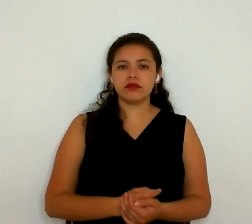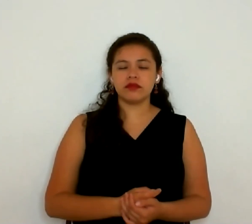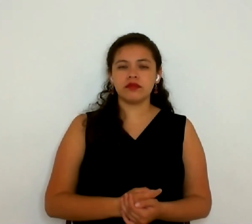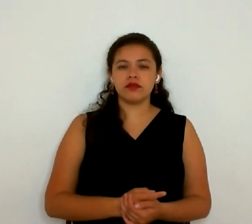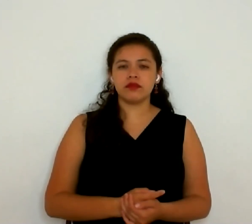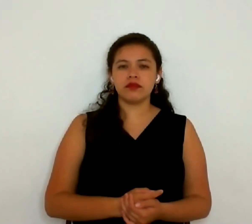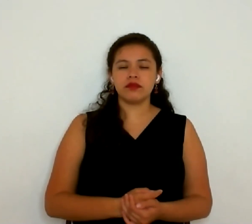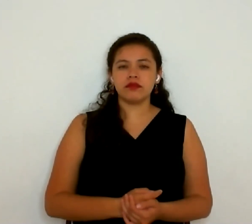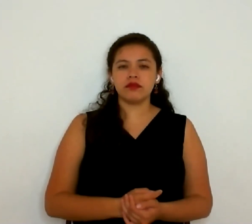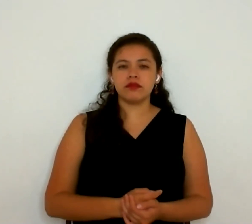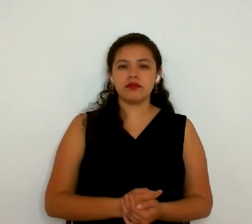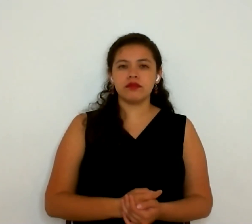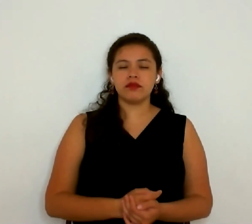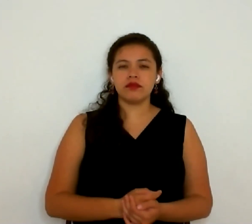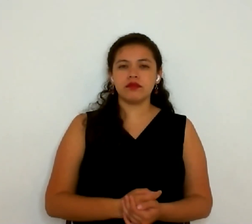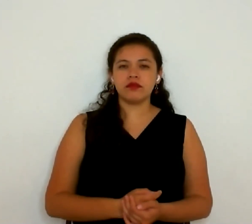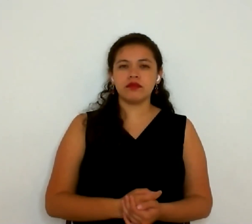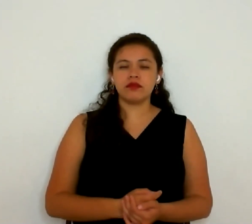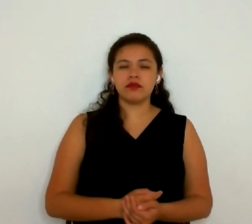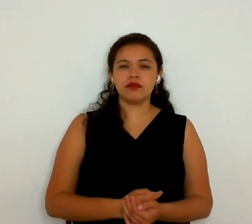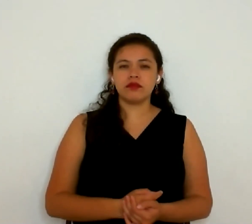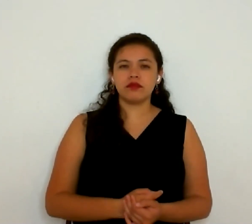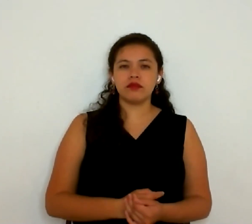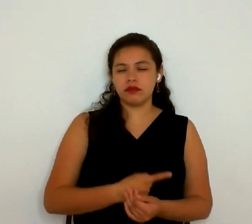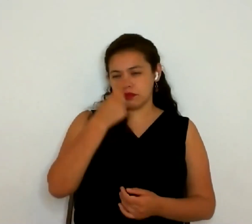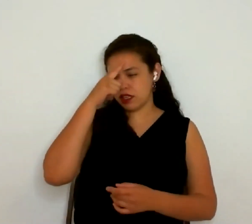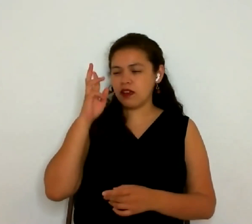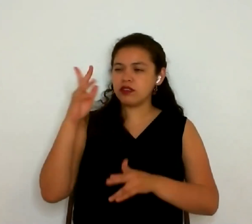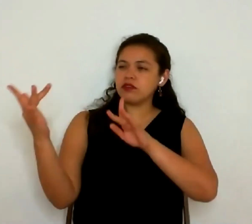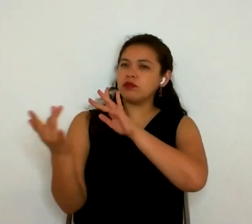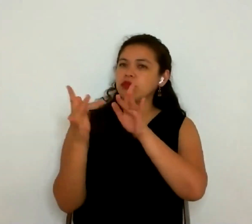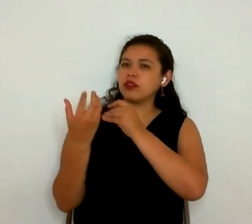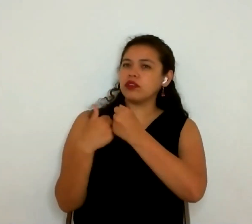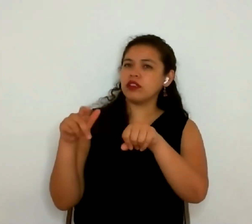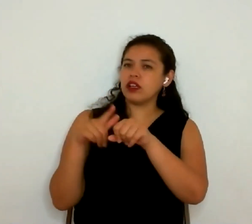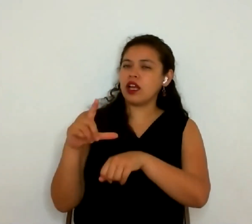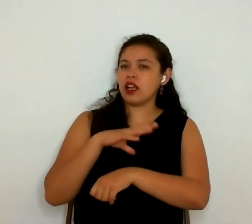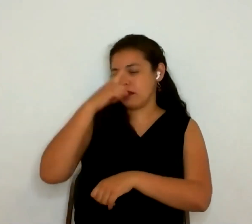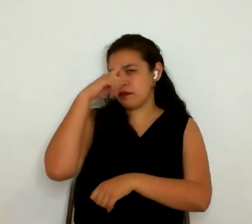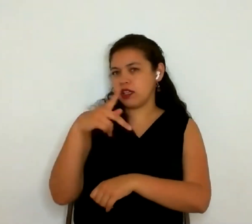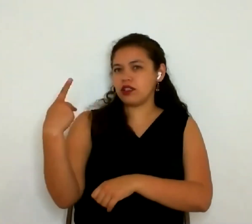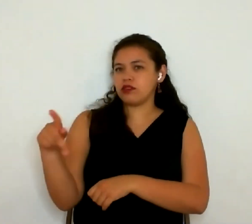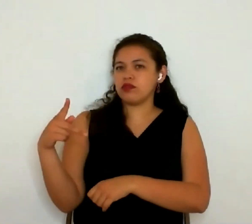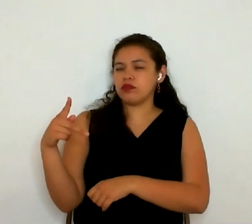sobre todo para ver las redes sociales con que cuentan ellos qué posibilidades hay